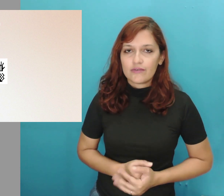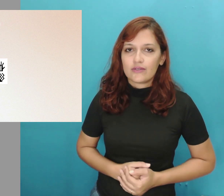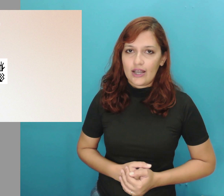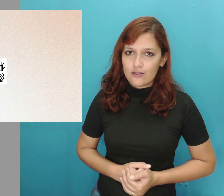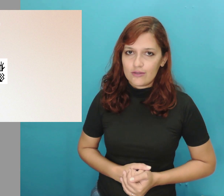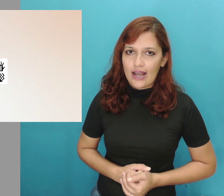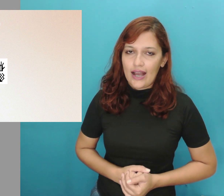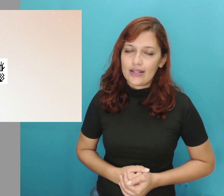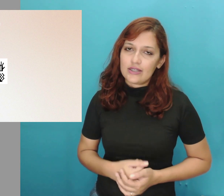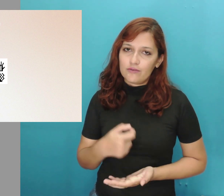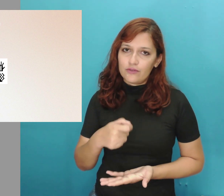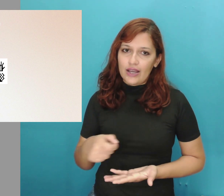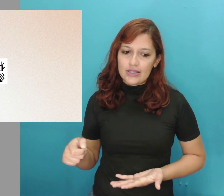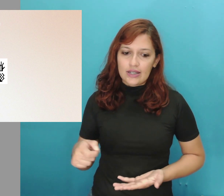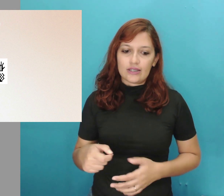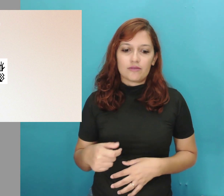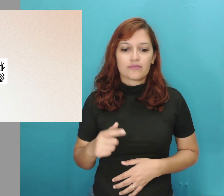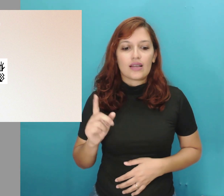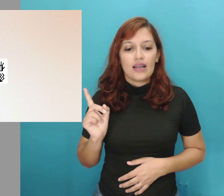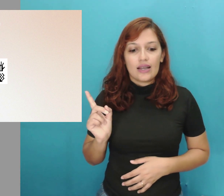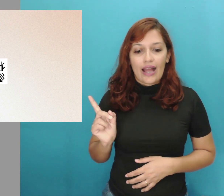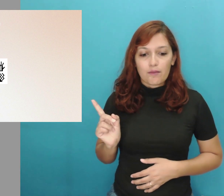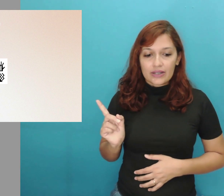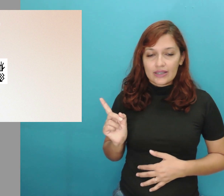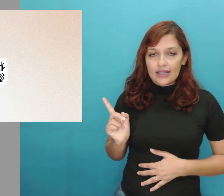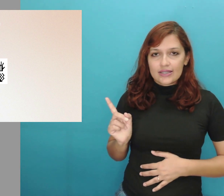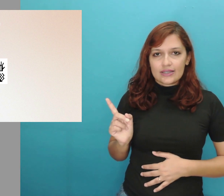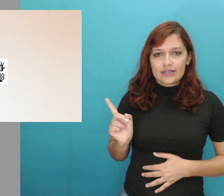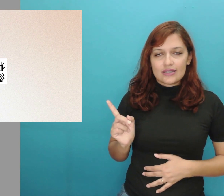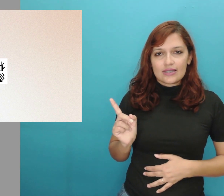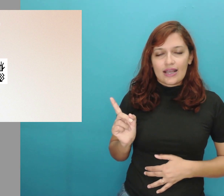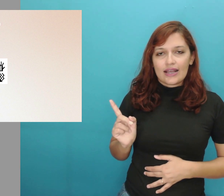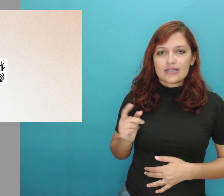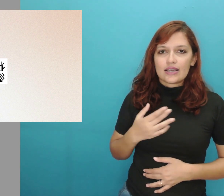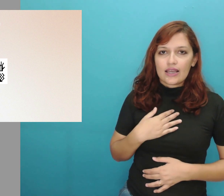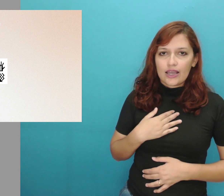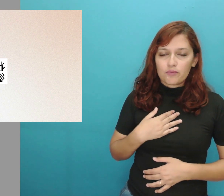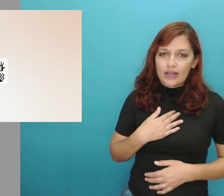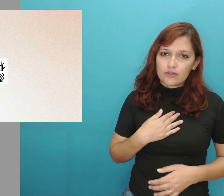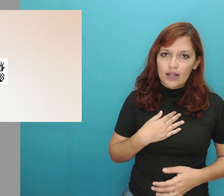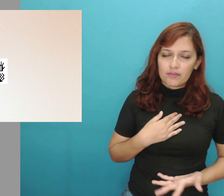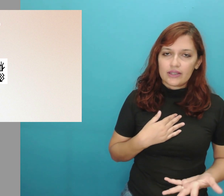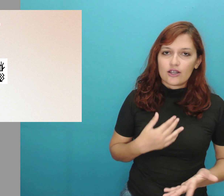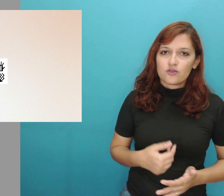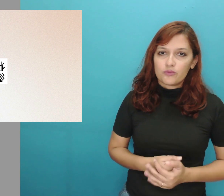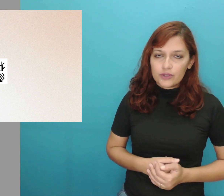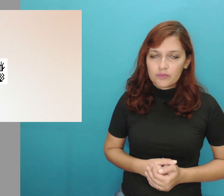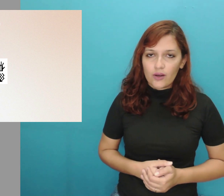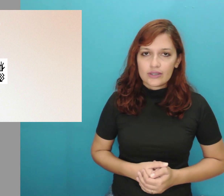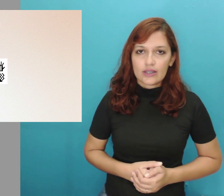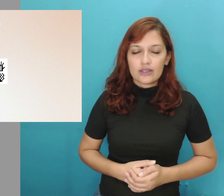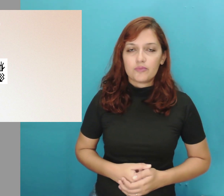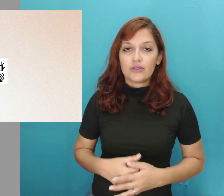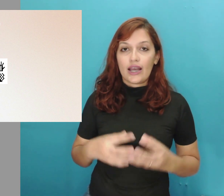vão te ajudar a desenvolver a escrita. Aprender a escrita de sinais, eu particularmente acho muito importante porque ajuda